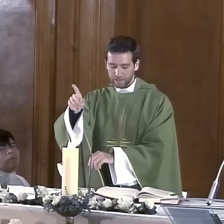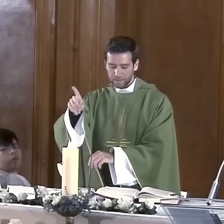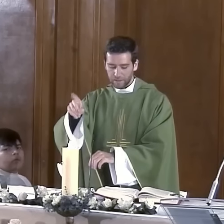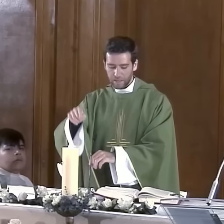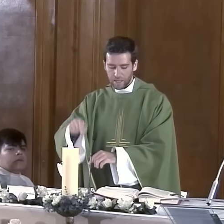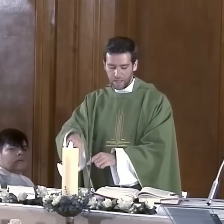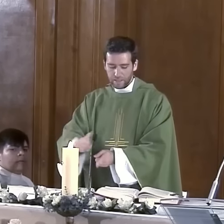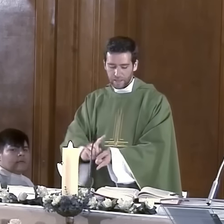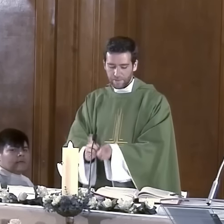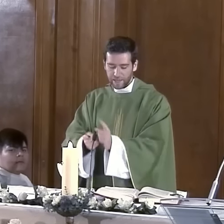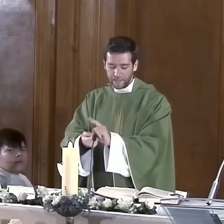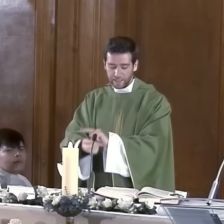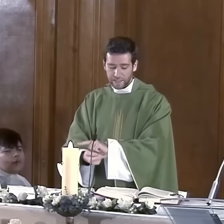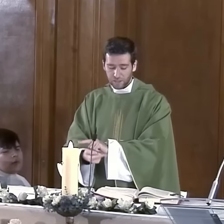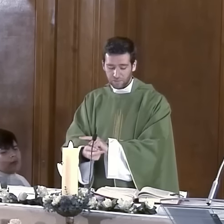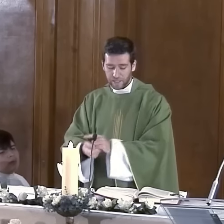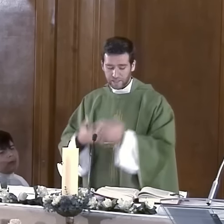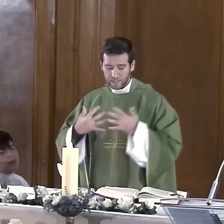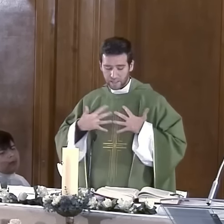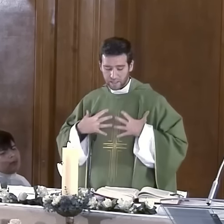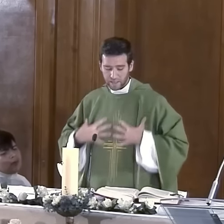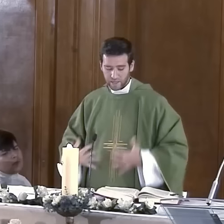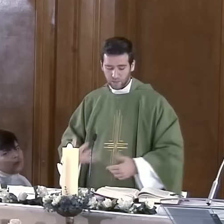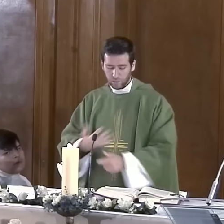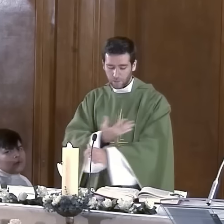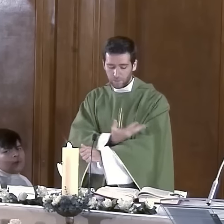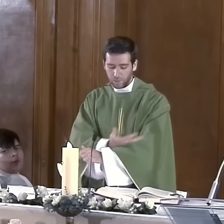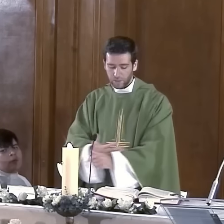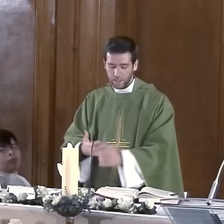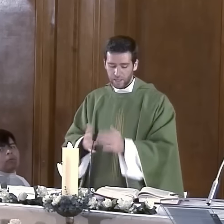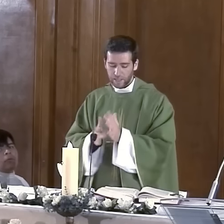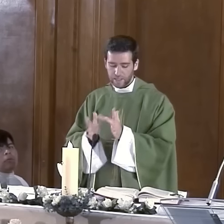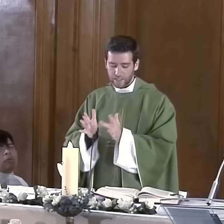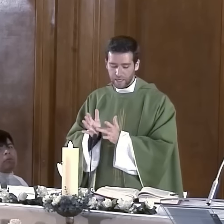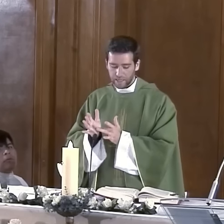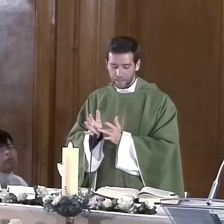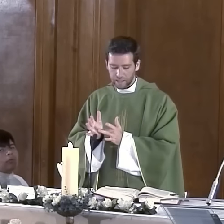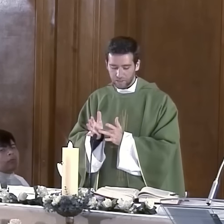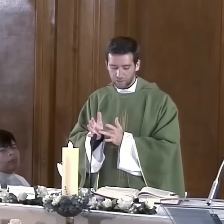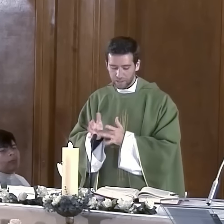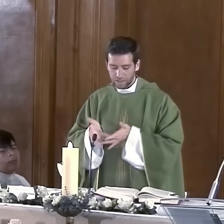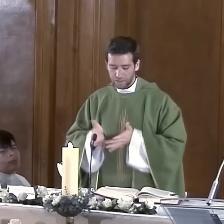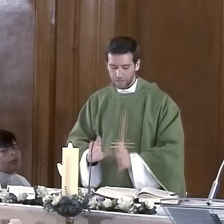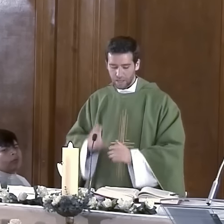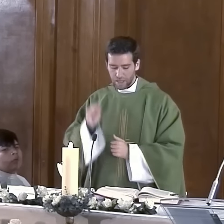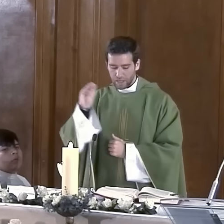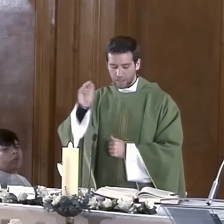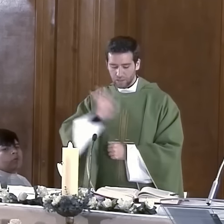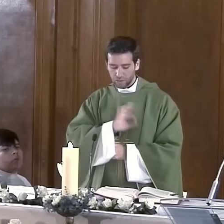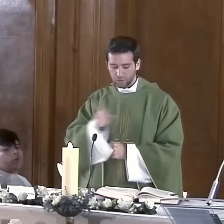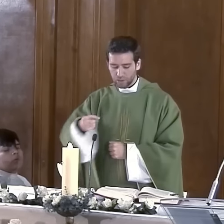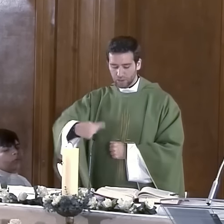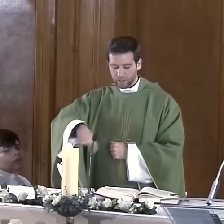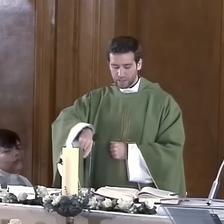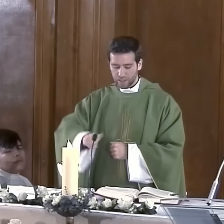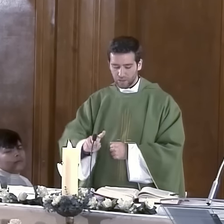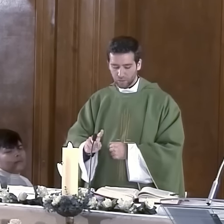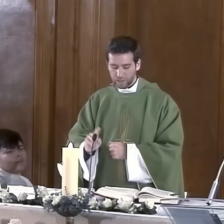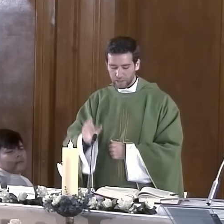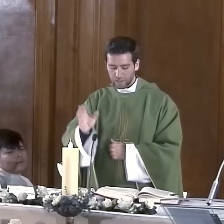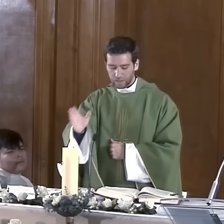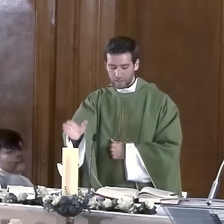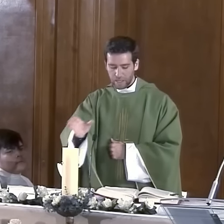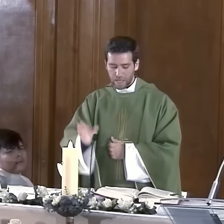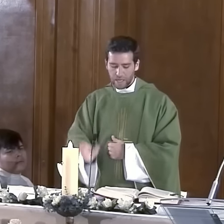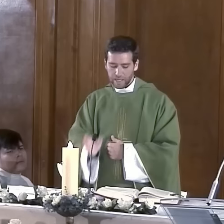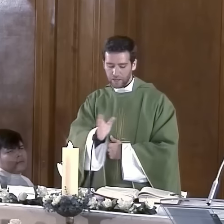ti, de manera que se conviertan en el cuerpo y la sangre de Jesucristo, Hijo tuyo y Señor